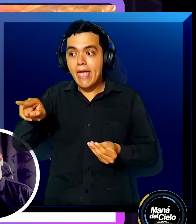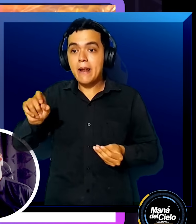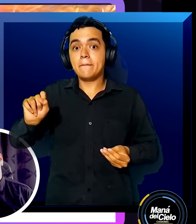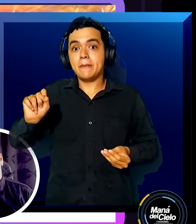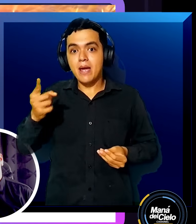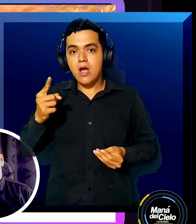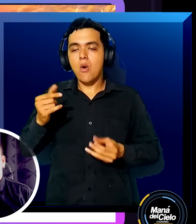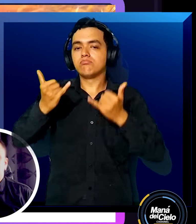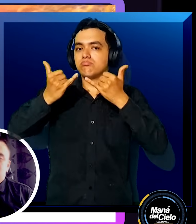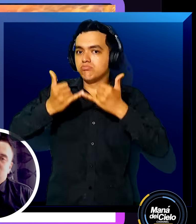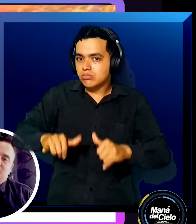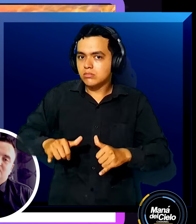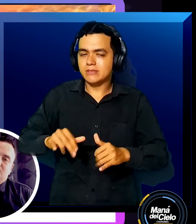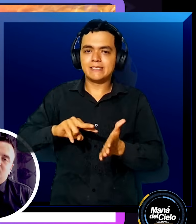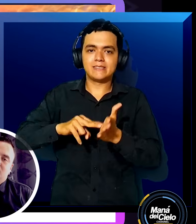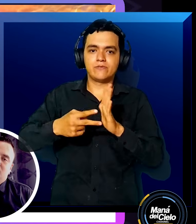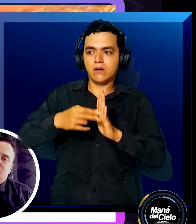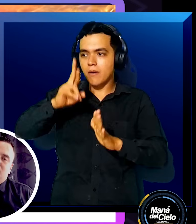Gracias,